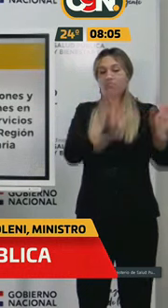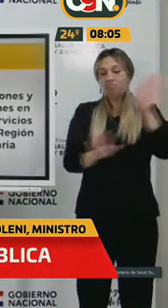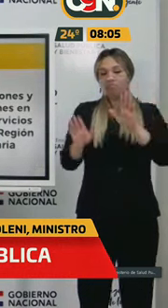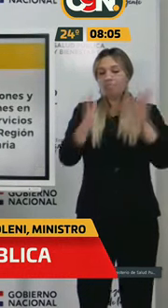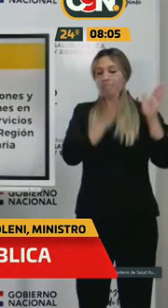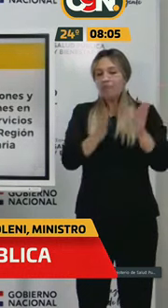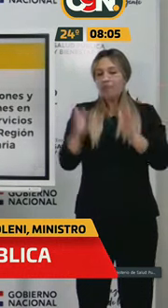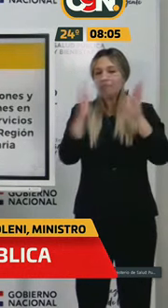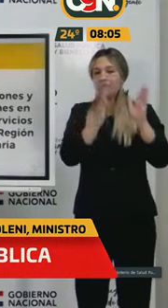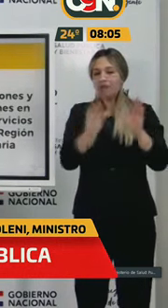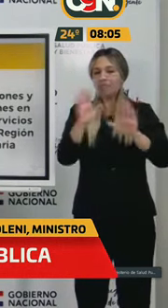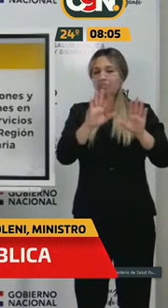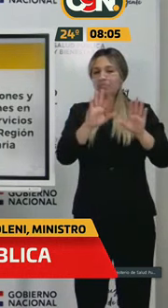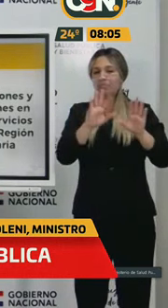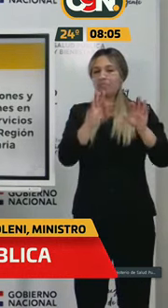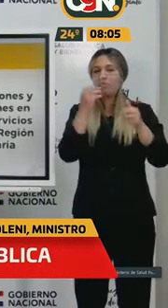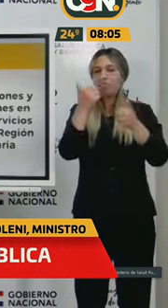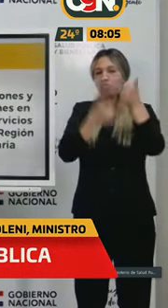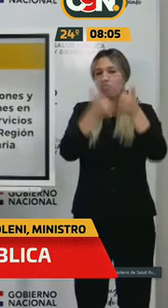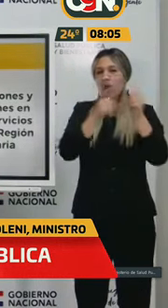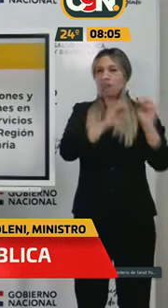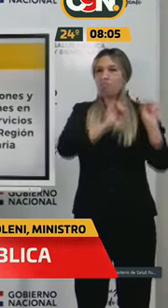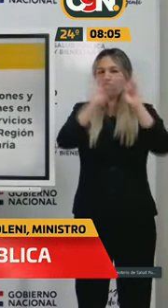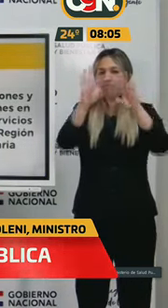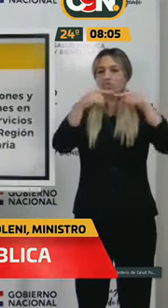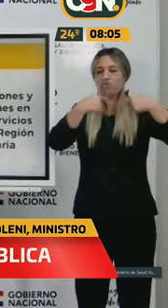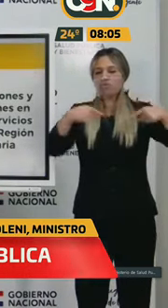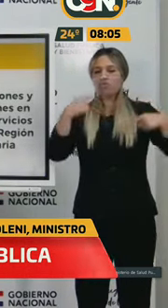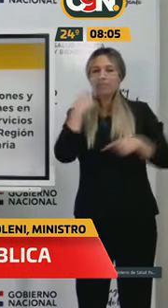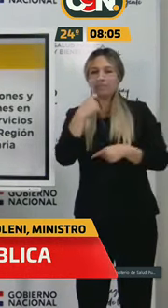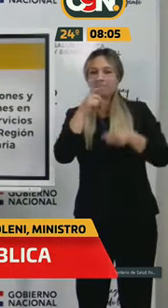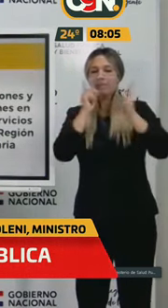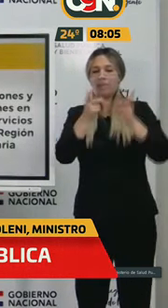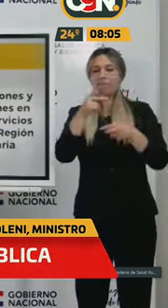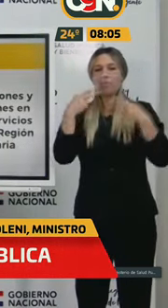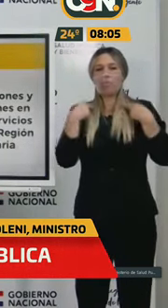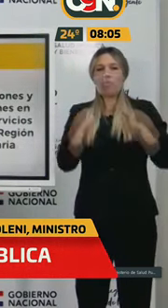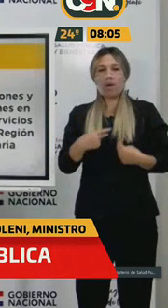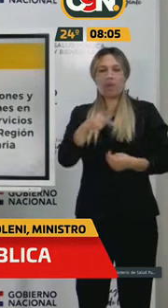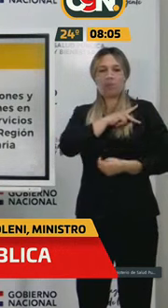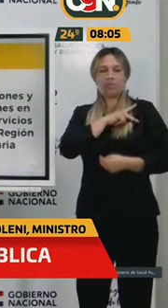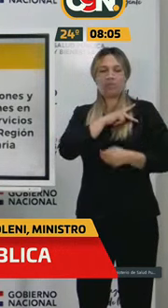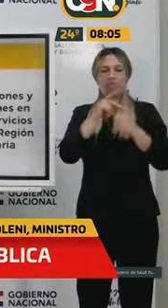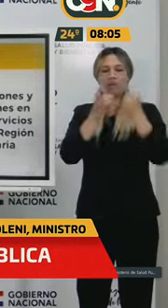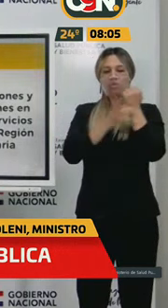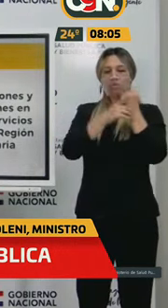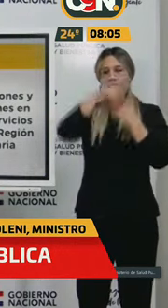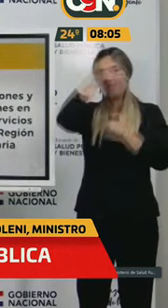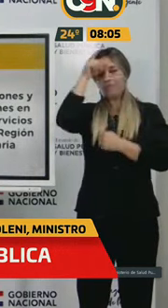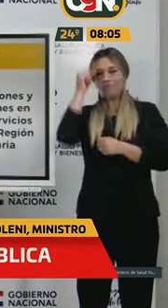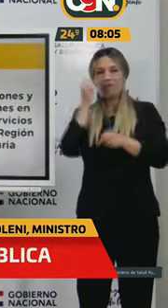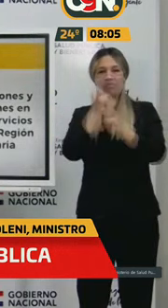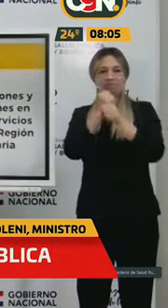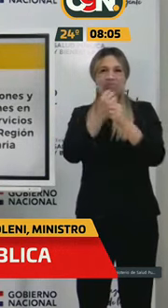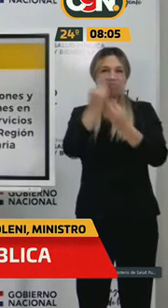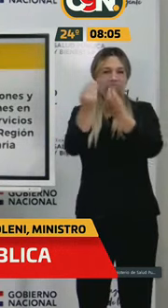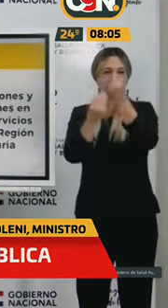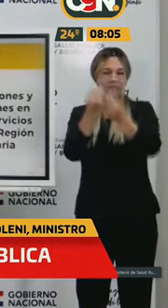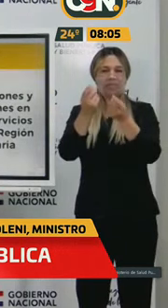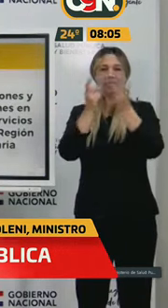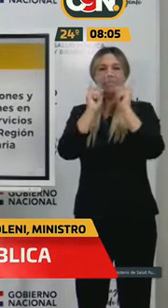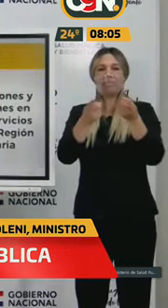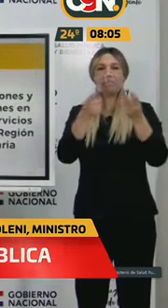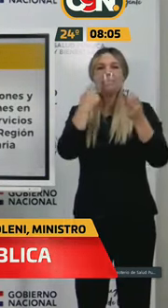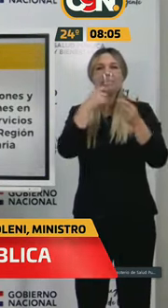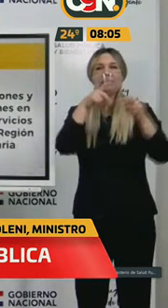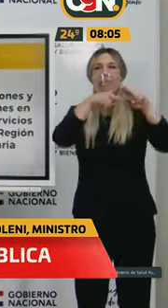el equipamiento, los recursos humanos y las obras de infraestructura han sido llevadas adelante por el gobernador. Pasamos después por el Centro de Salud de